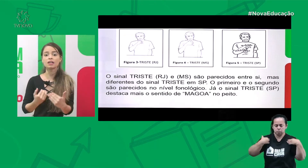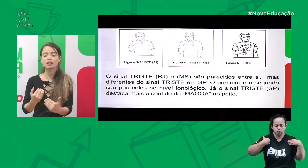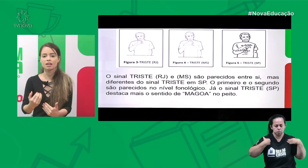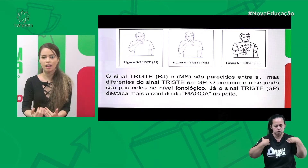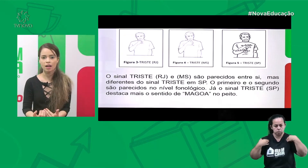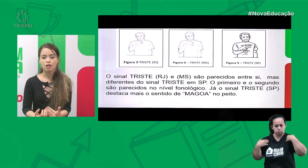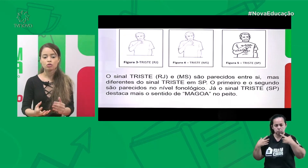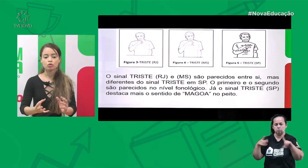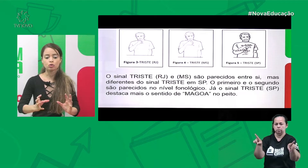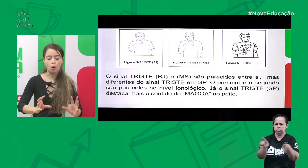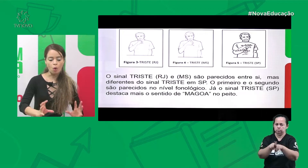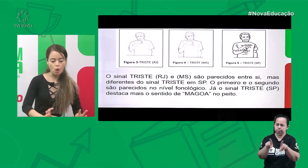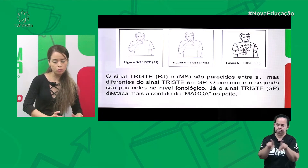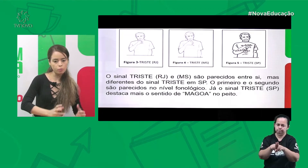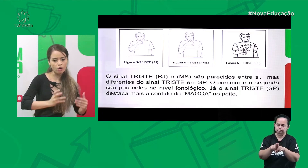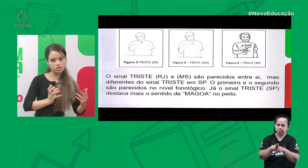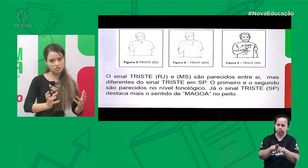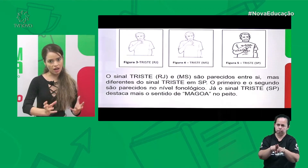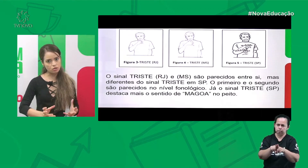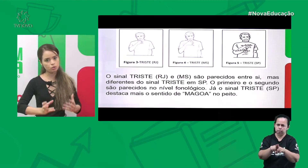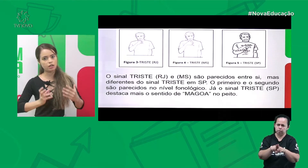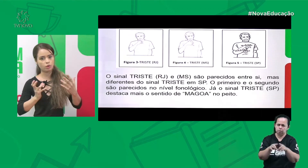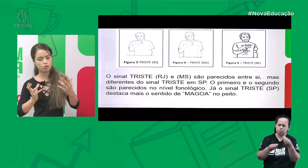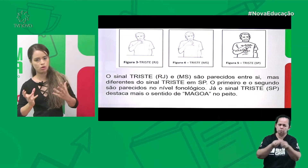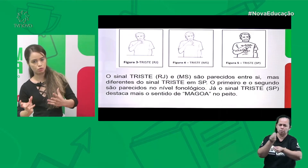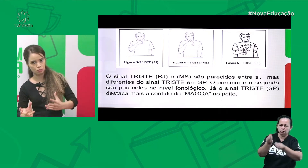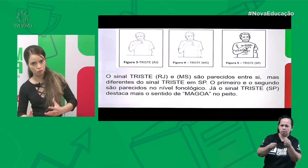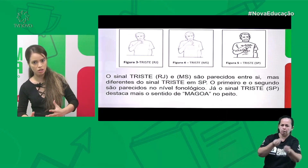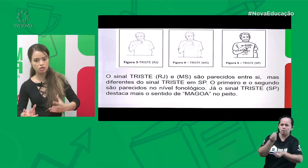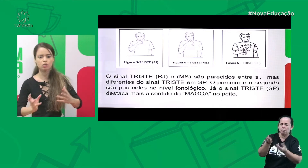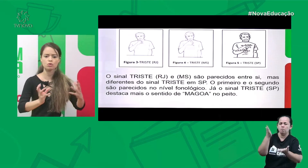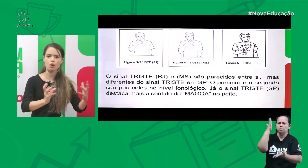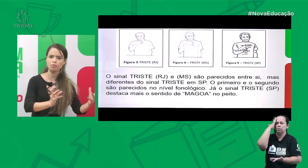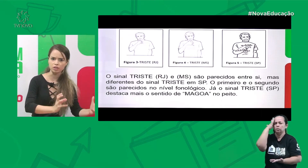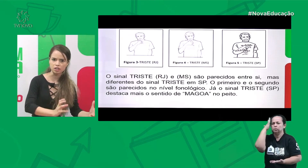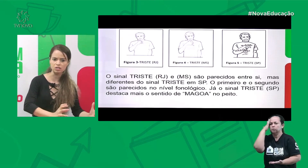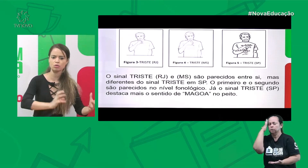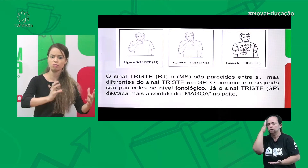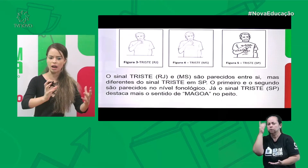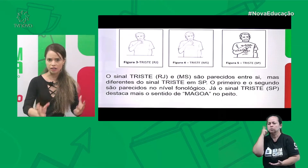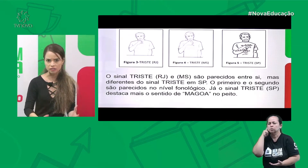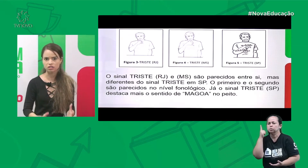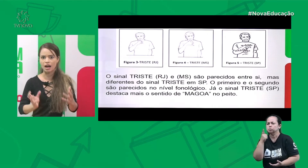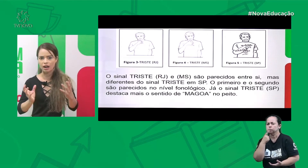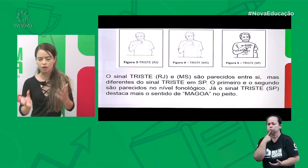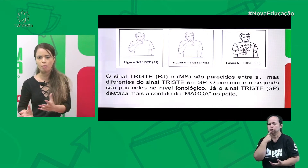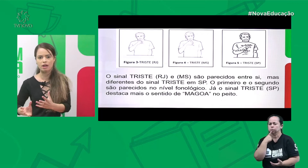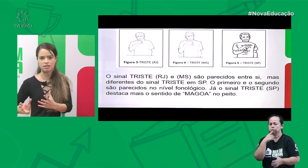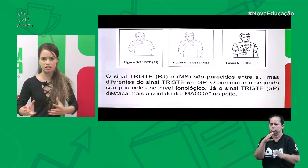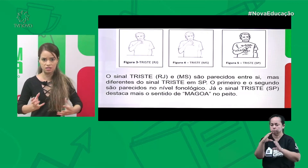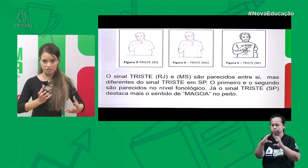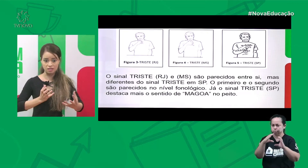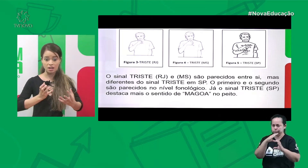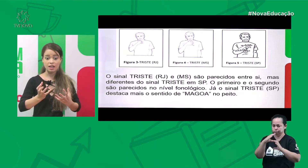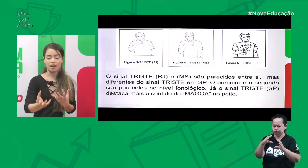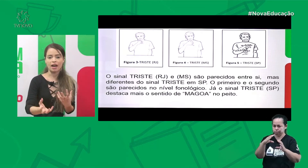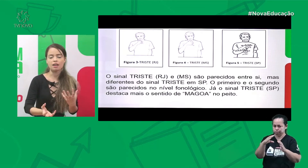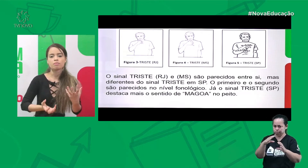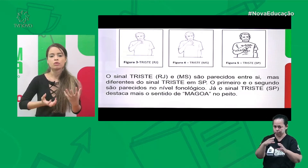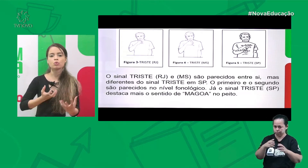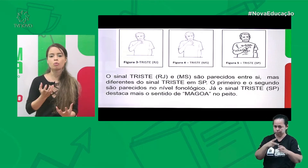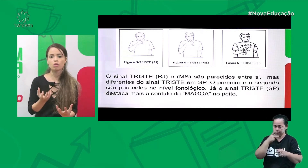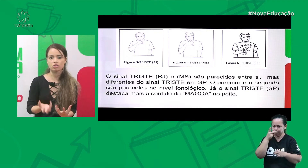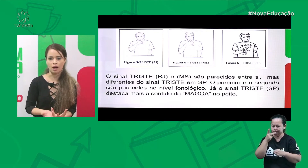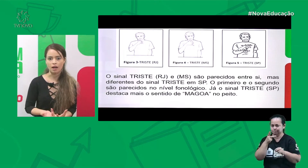vamos entender todo o processo que as pessoas surdas e os ouvintes e os falantes da língua brasileira de sinais